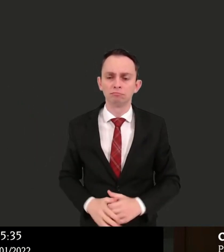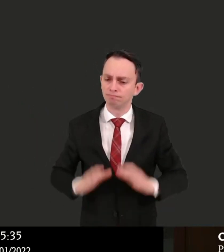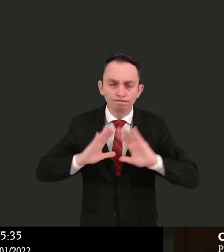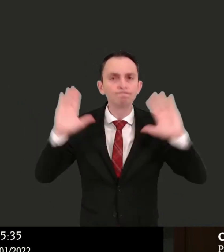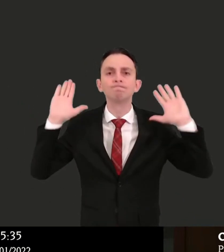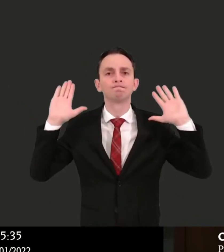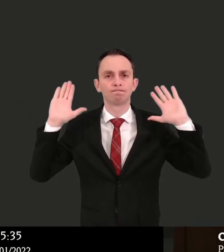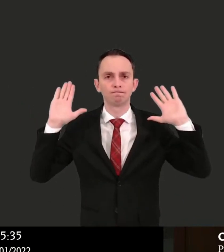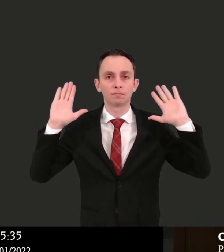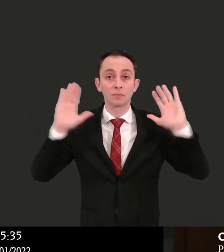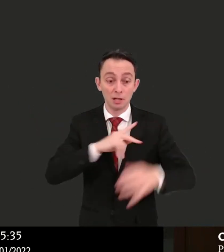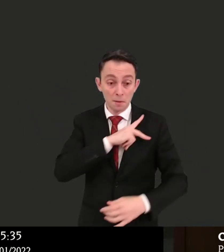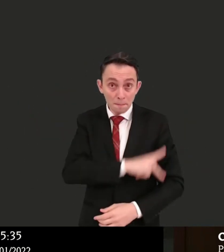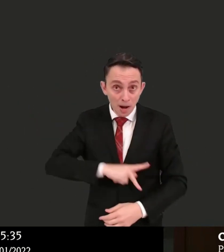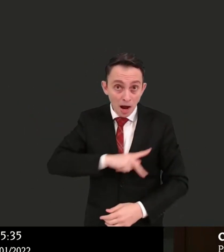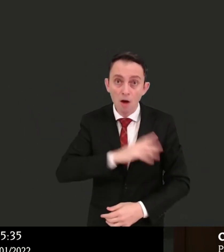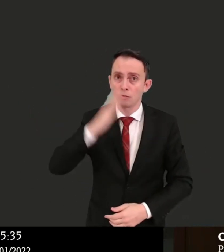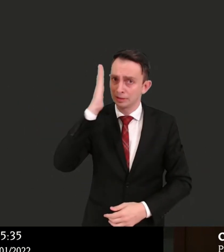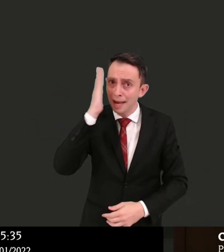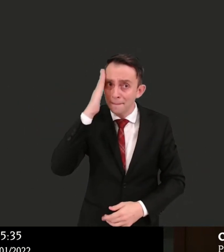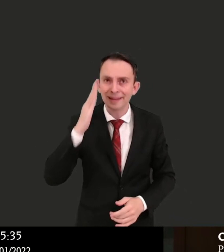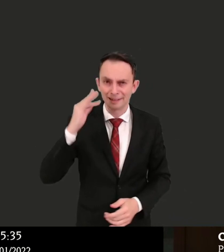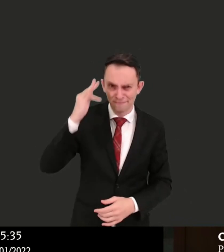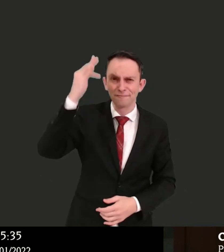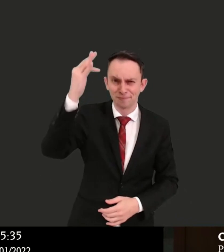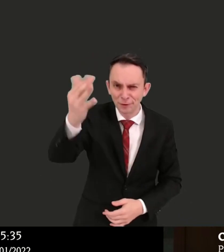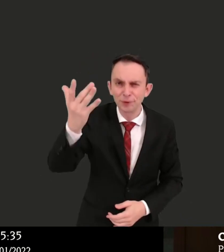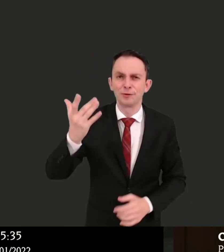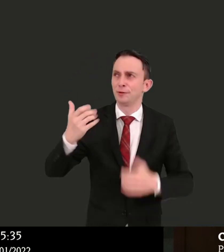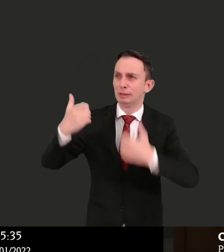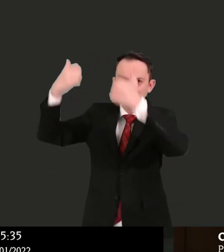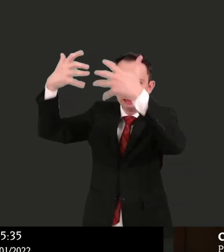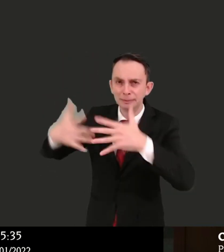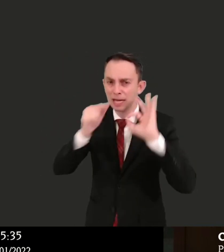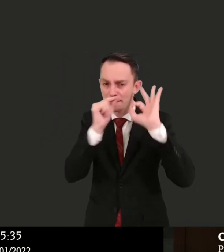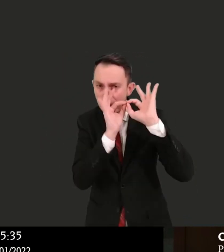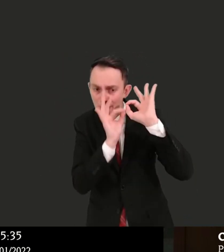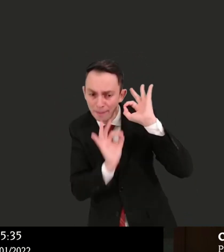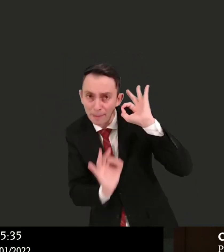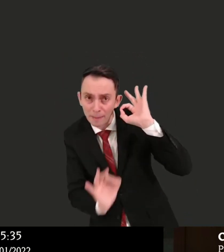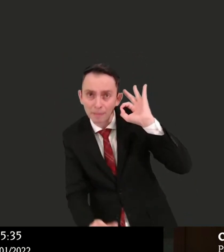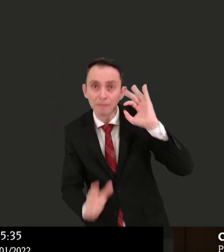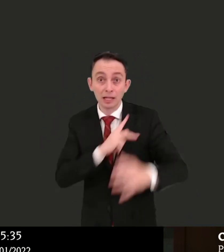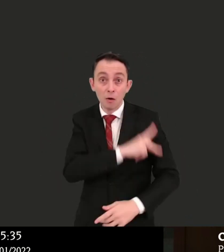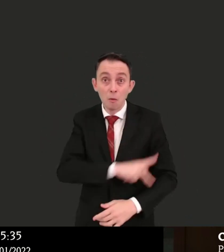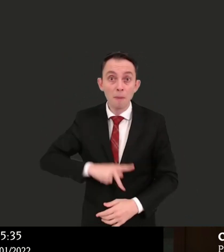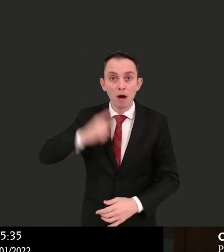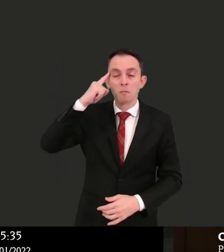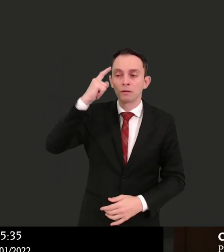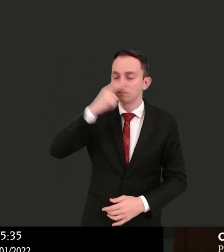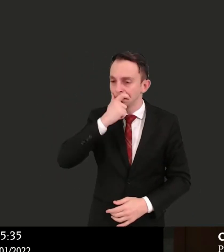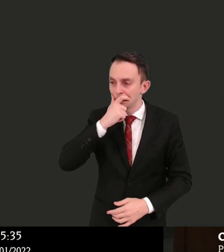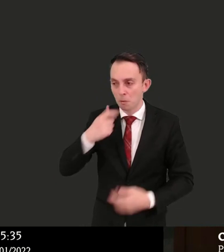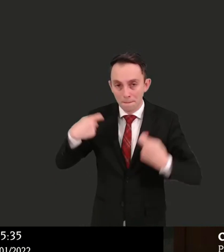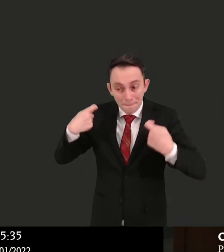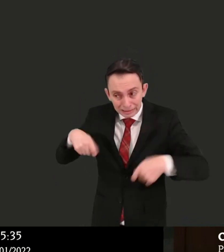busca, e enaltecia neles as virtudes que ele achava. E olha o que ele